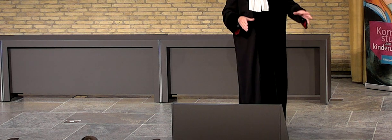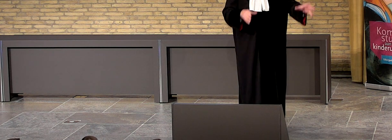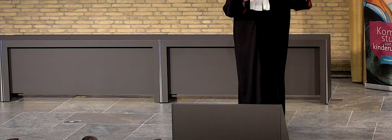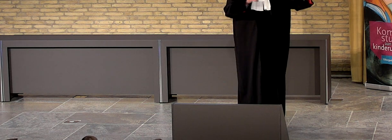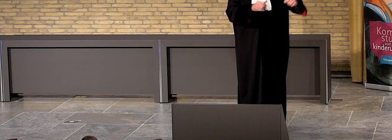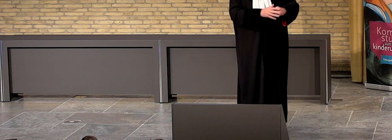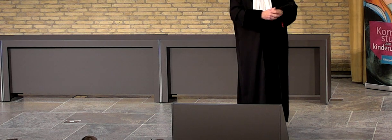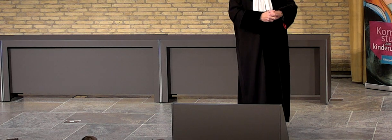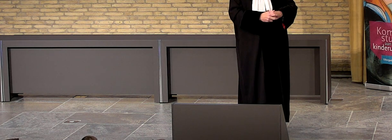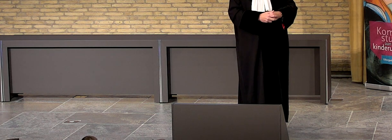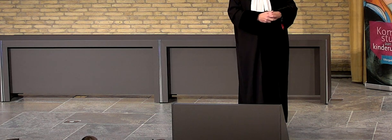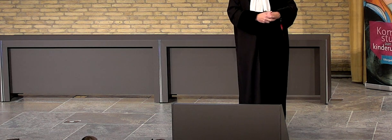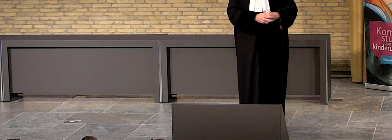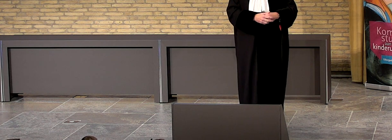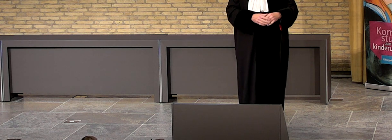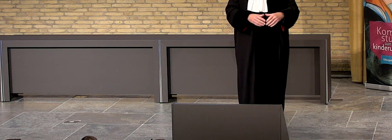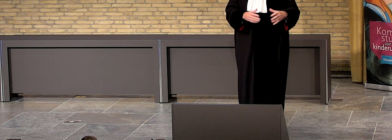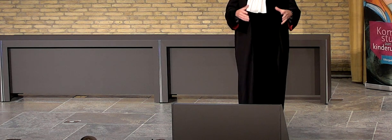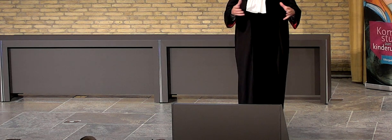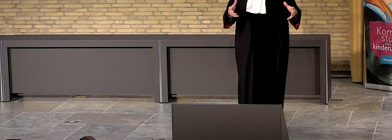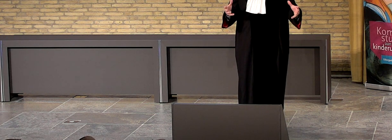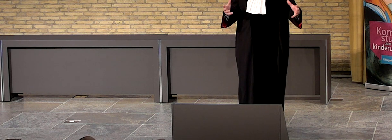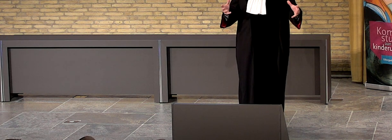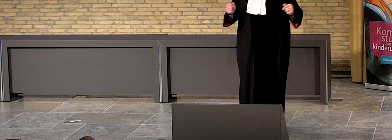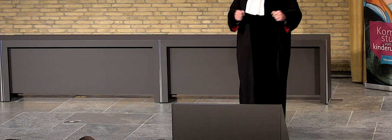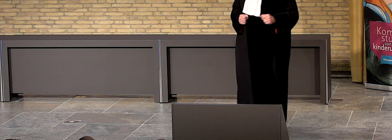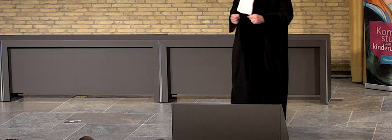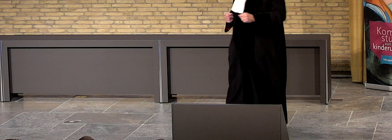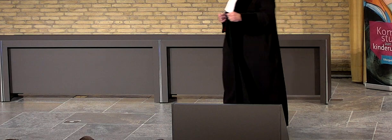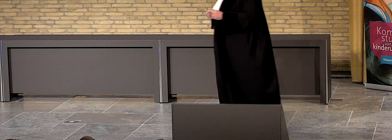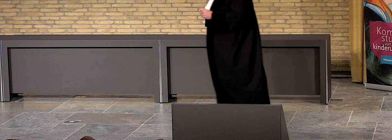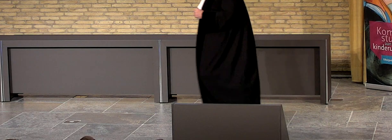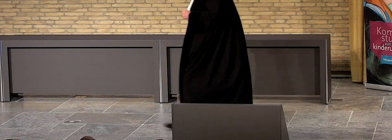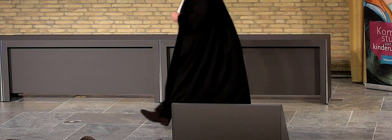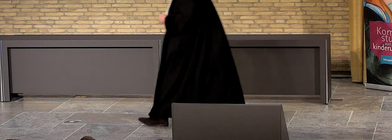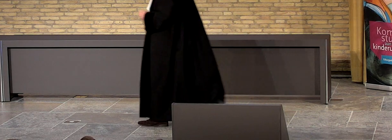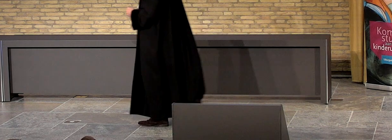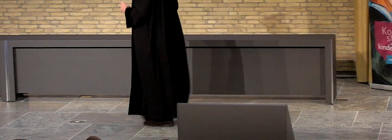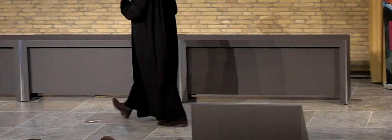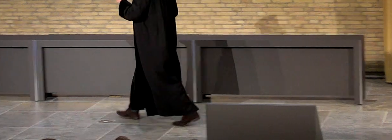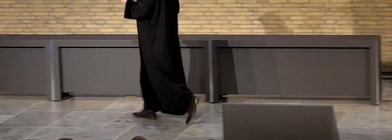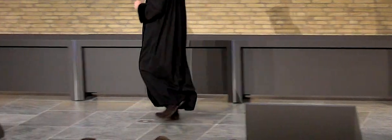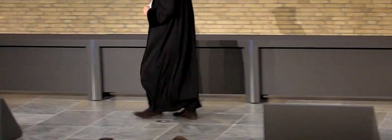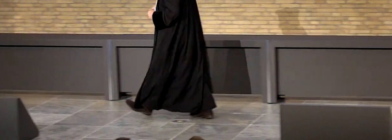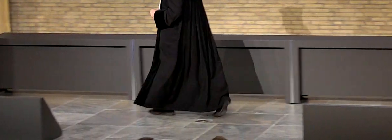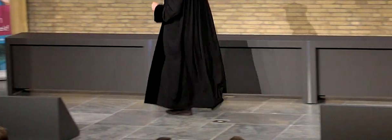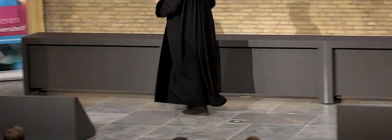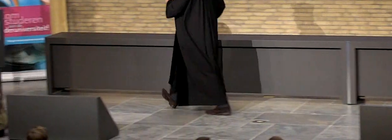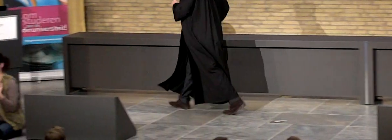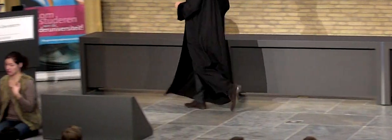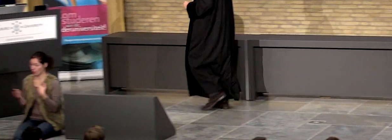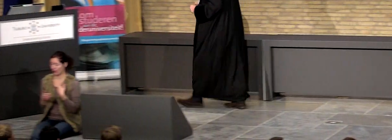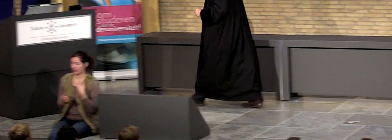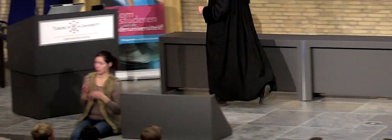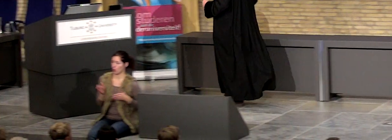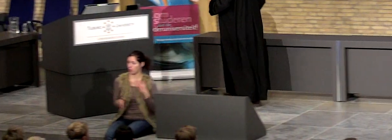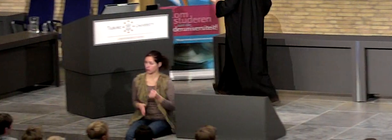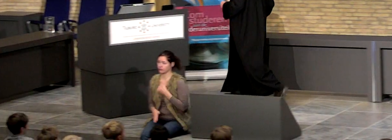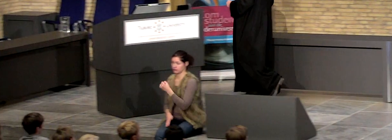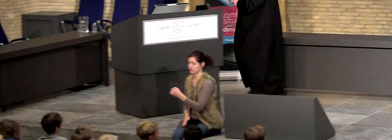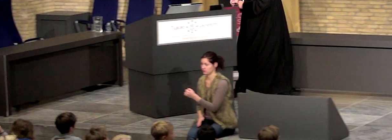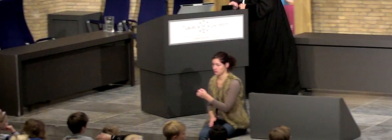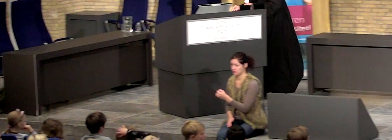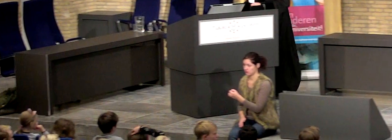van die flessenautomaat kunnen vervangen door mensen, welk werk zouden we nog meer kunnen vervangen door mensen? Daar wil ik het eens eventjes over hebben met jullie.